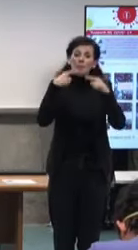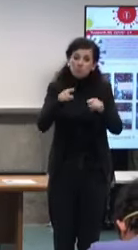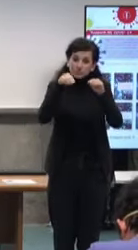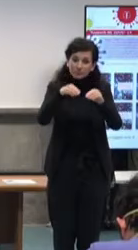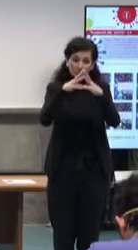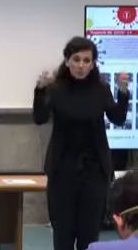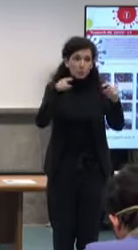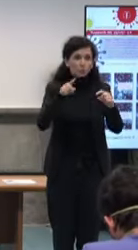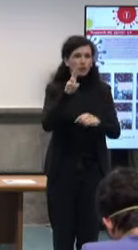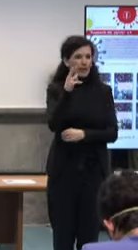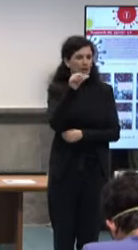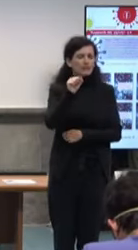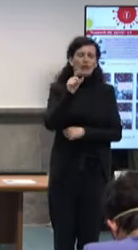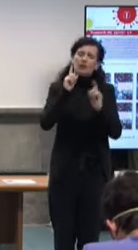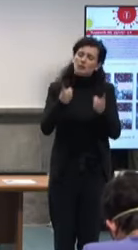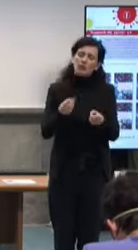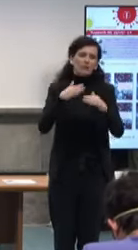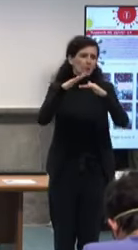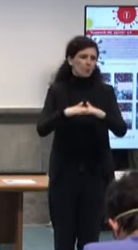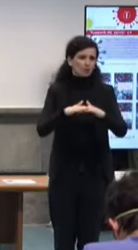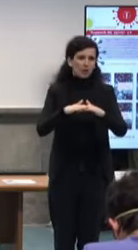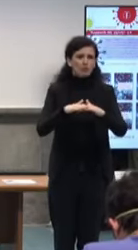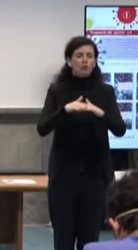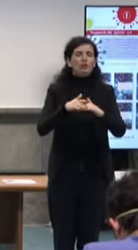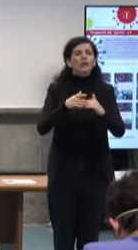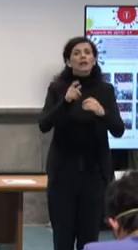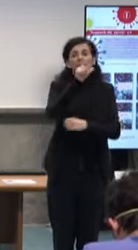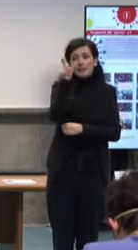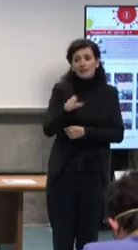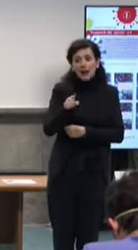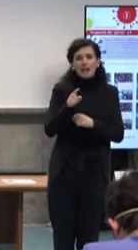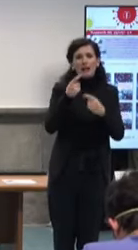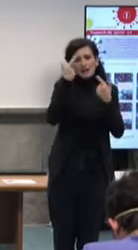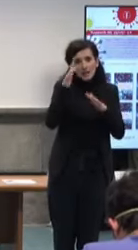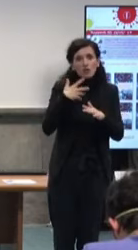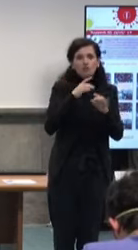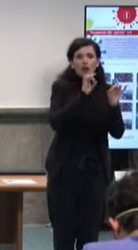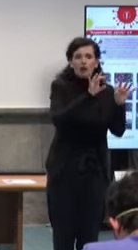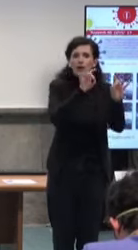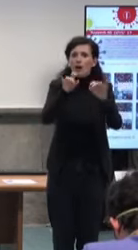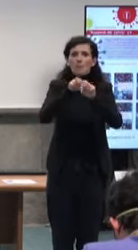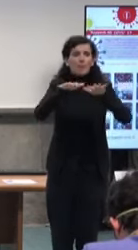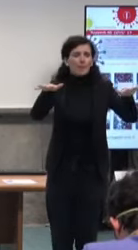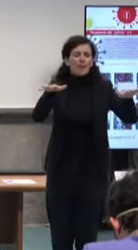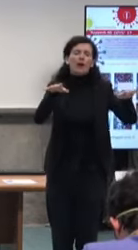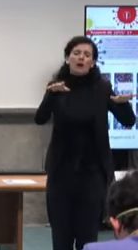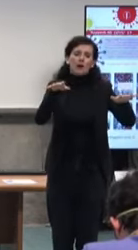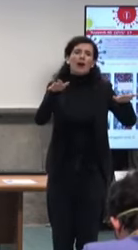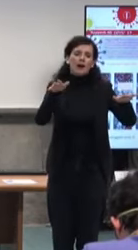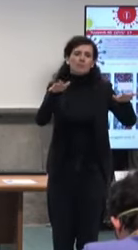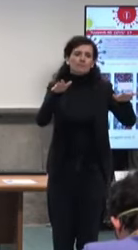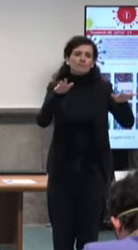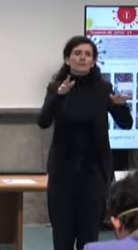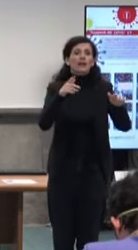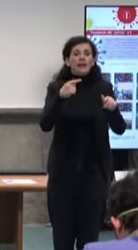soprattutto in quella zona del paese dove magari dove la circolazione fortunatamente è ancora limitata la completezza della sottostima